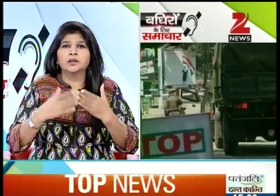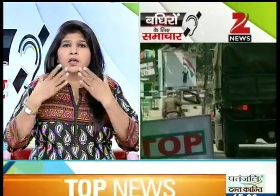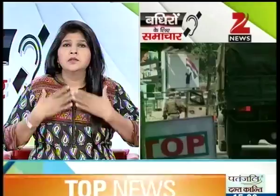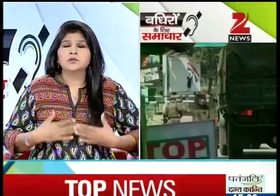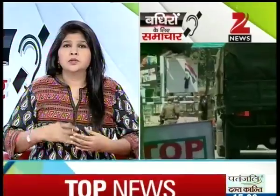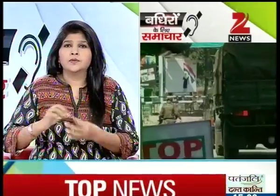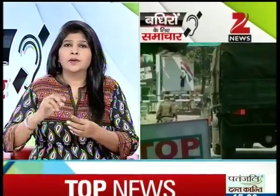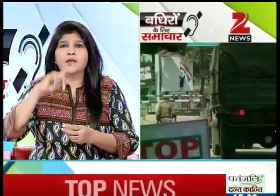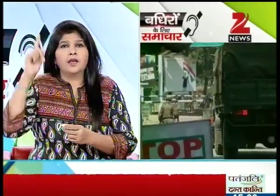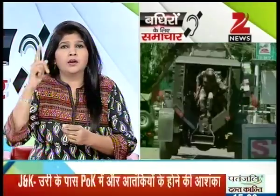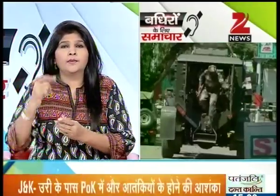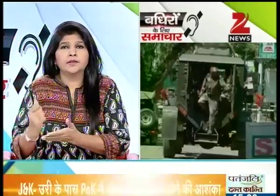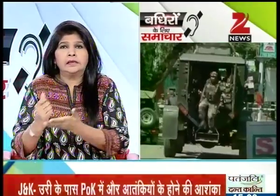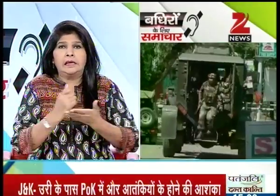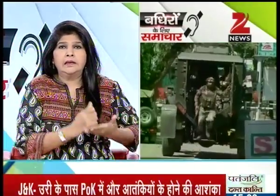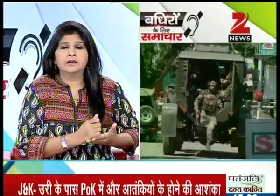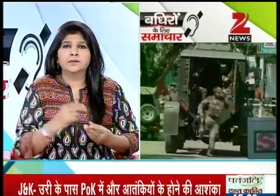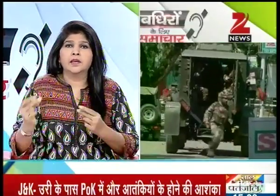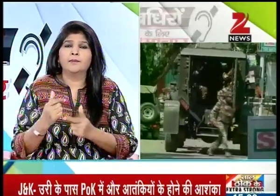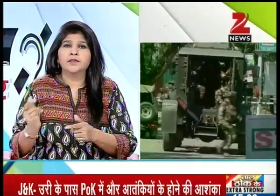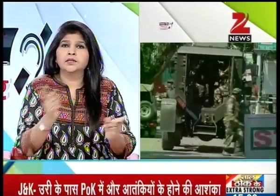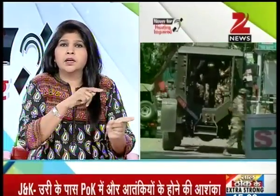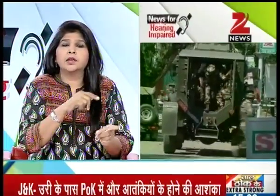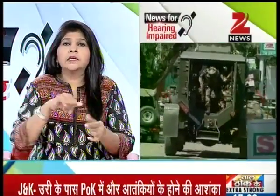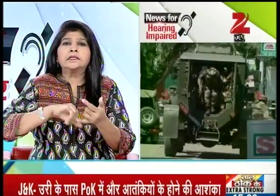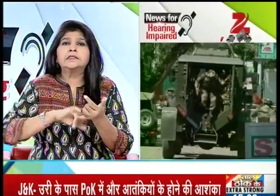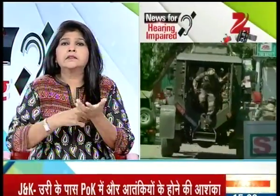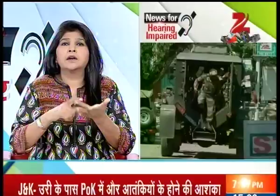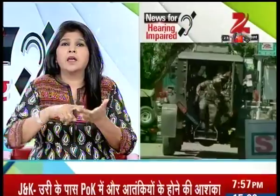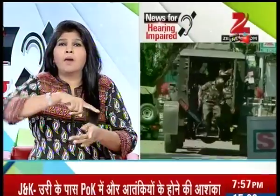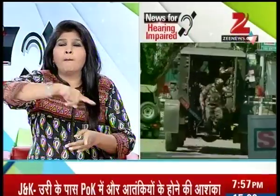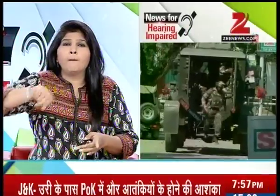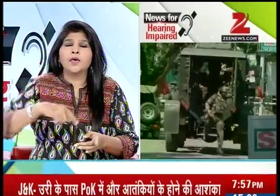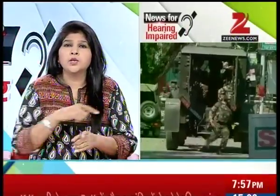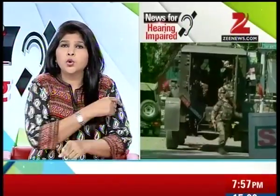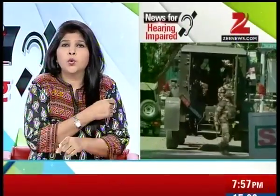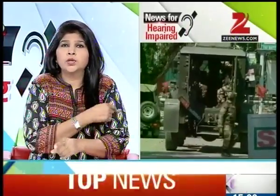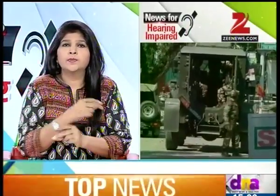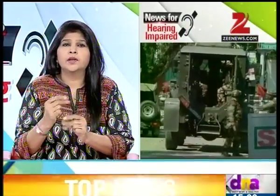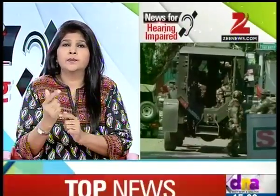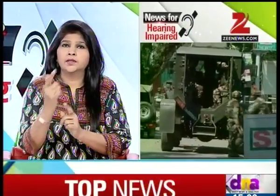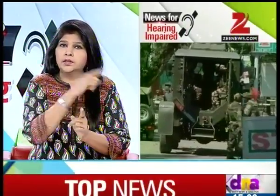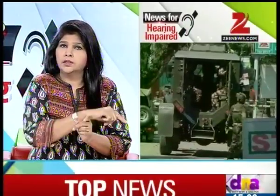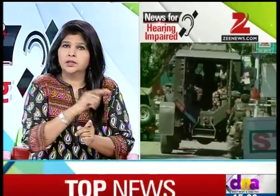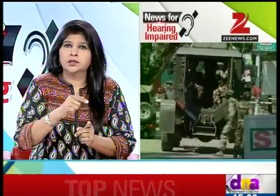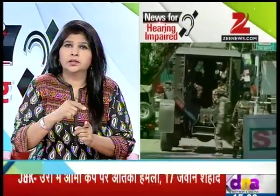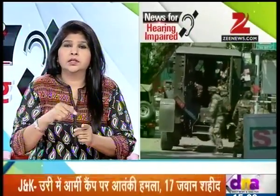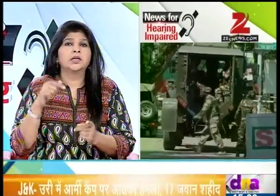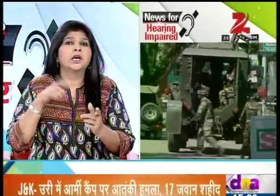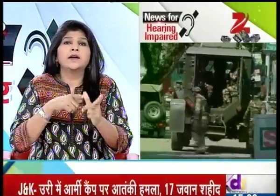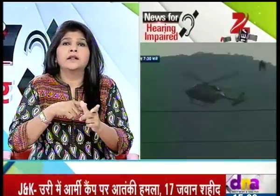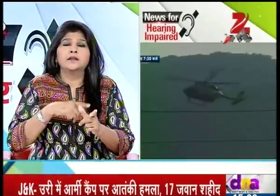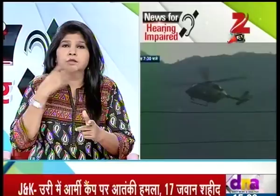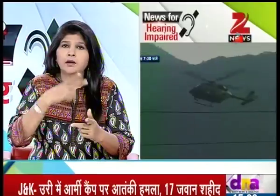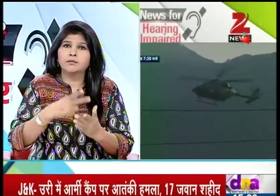में झुलसे जवानों को हेलीकॉप्टर की मदद से इलाज के लिए श्रीनगर के बेस अस्पताल लाया गया। आतंकियों के